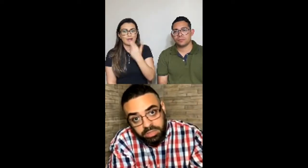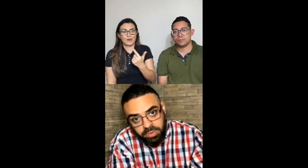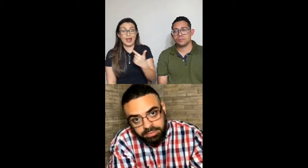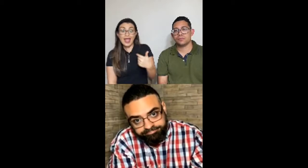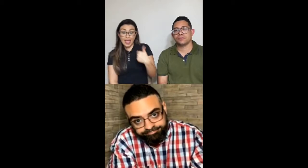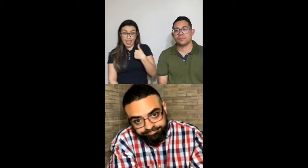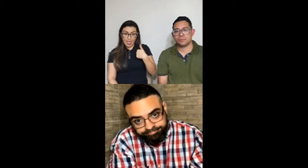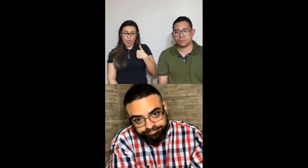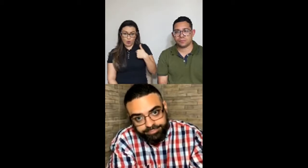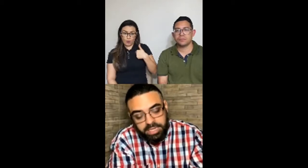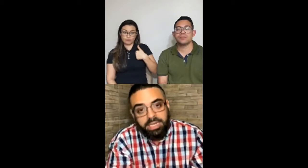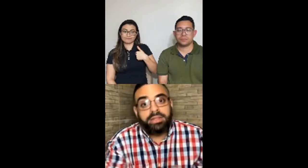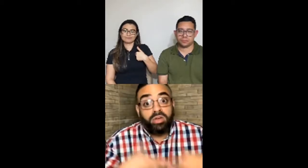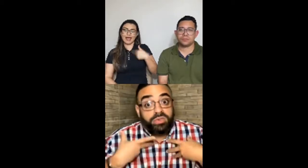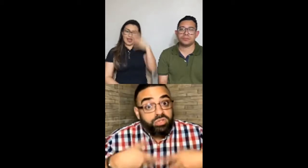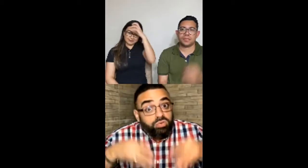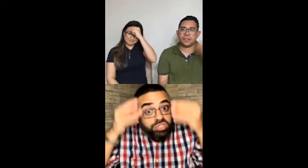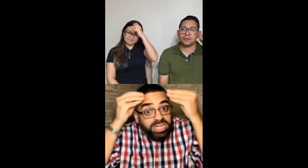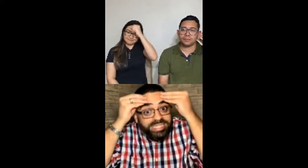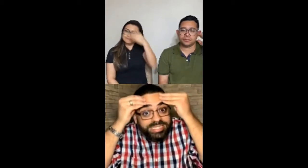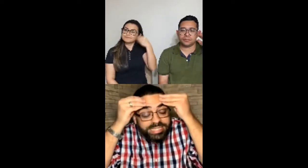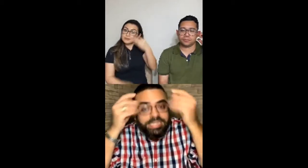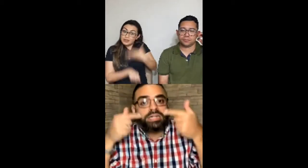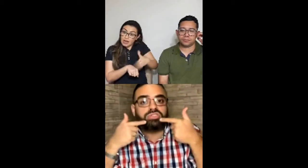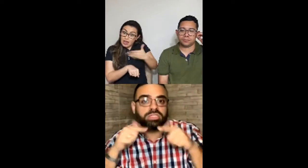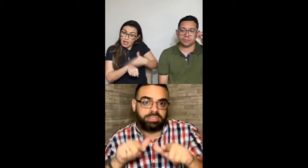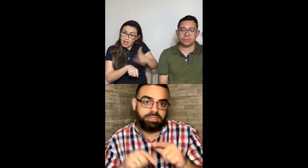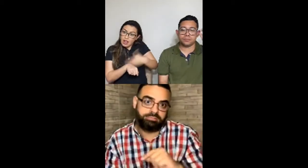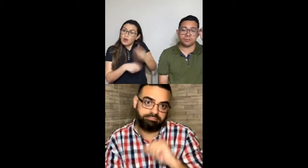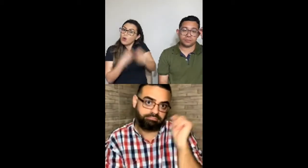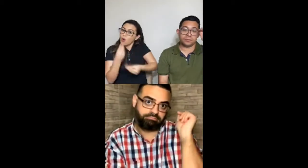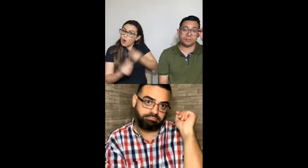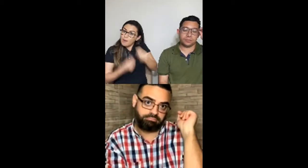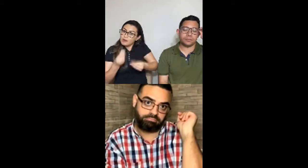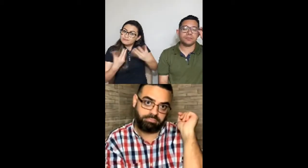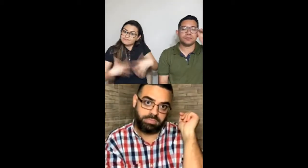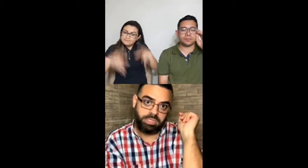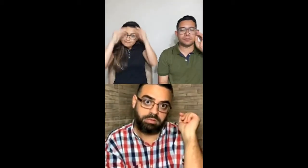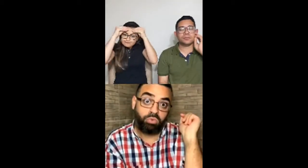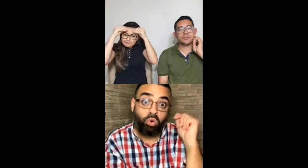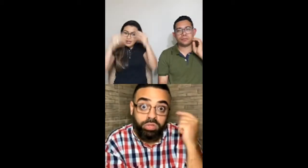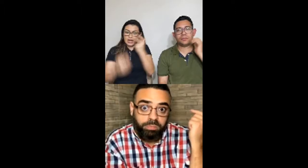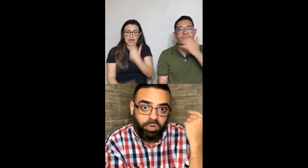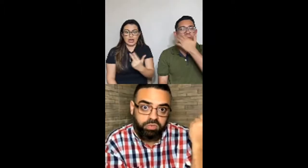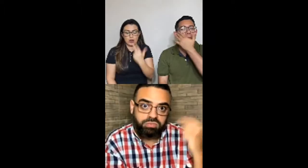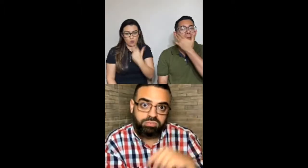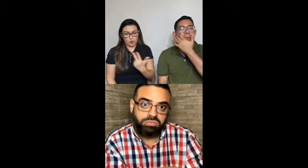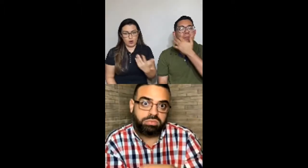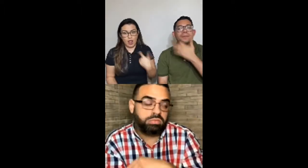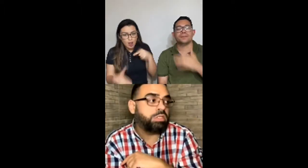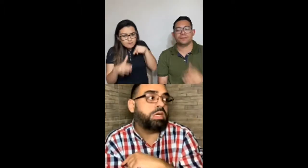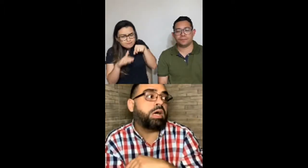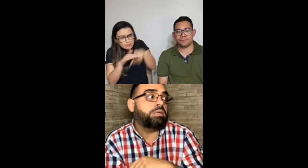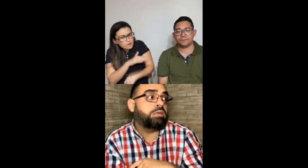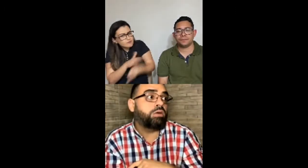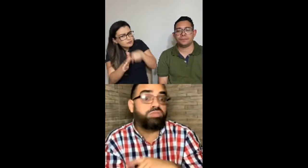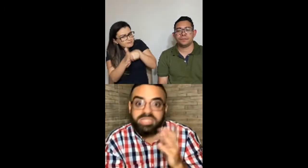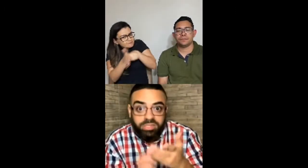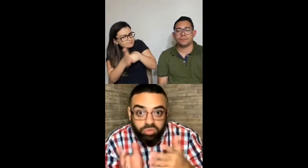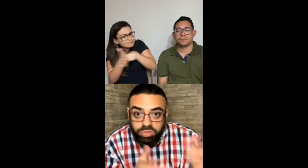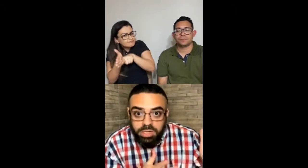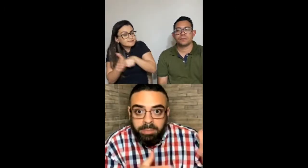mesma capacitação linguística que eu fiz para aprendizagem de língua. Então eu fiz um curso de aquisição de